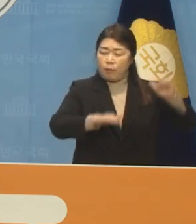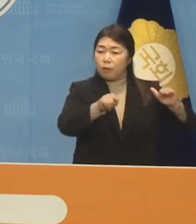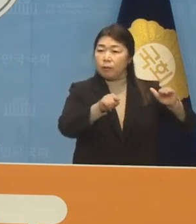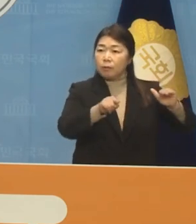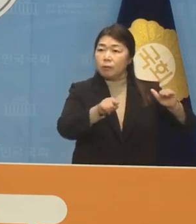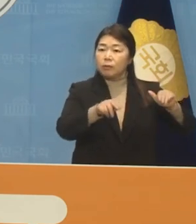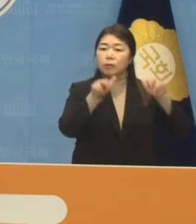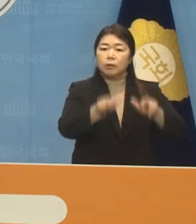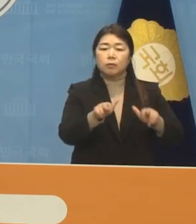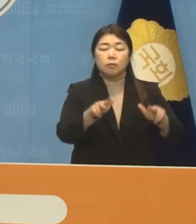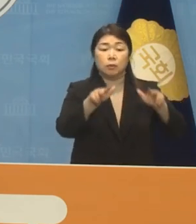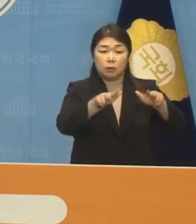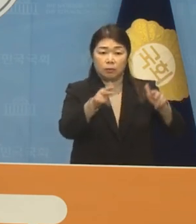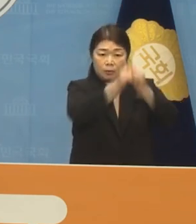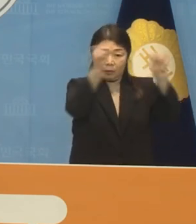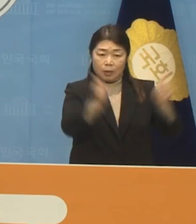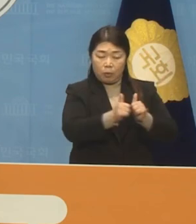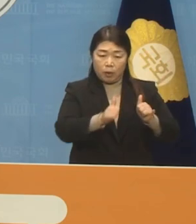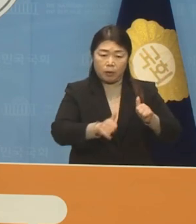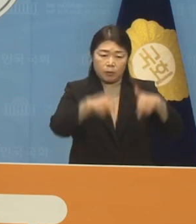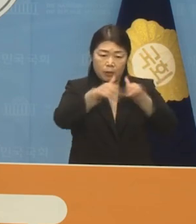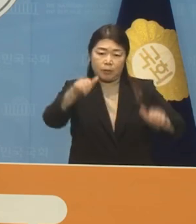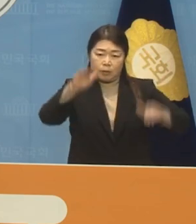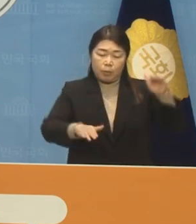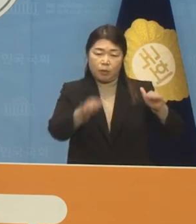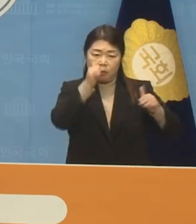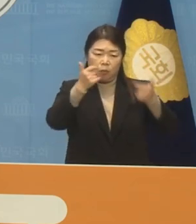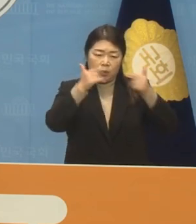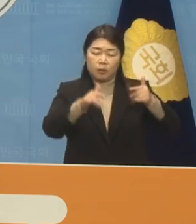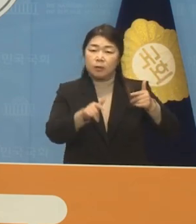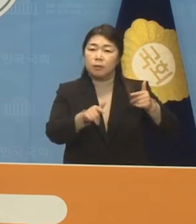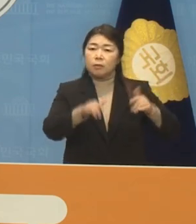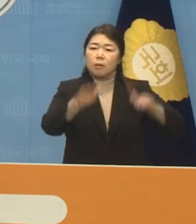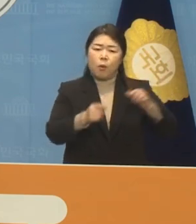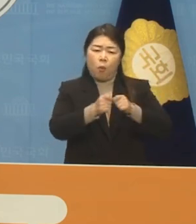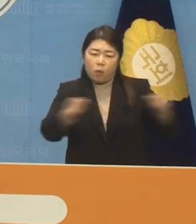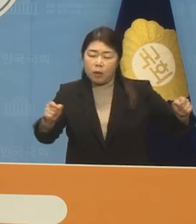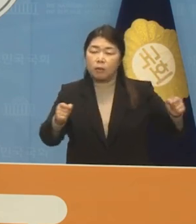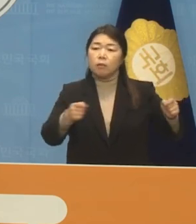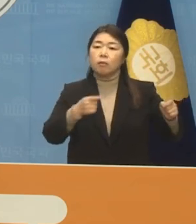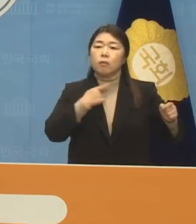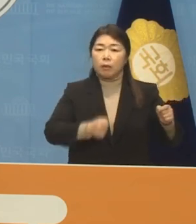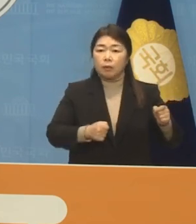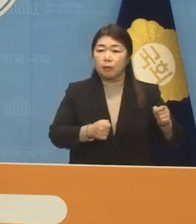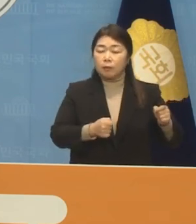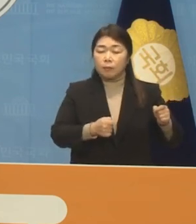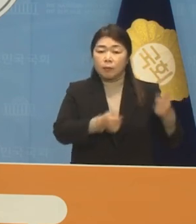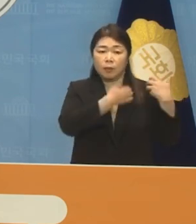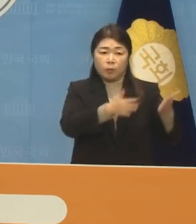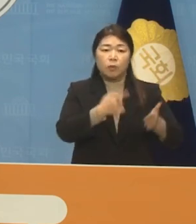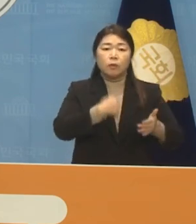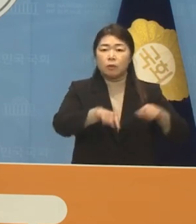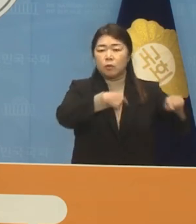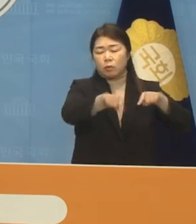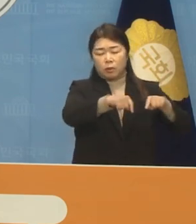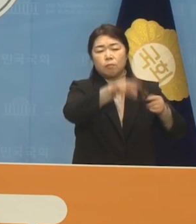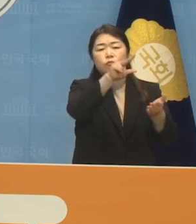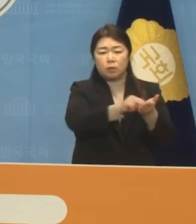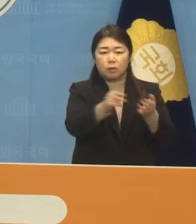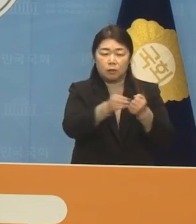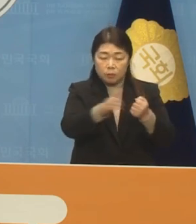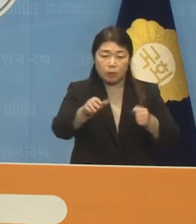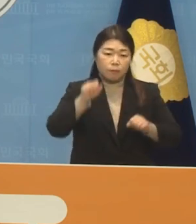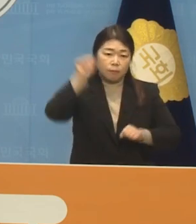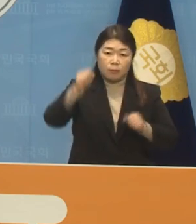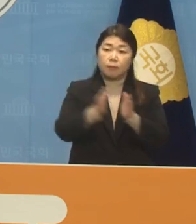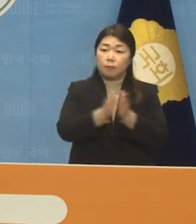이 사회의 견고한 장벽, 그리고 그 장벽을 오랫동안 방치해온 정치에 있습니다.